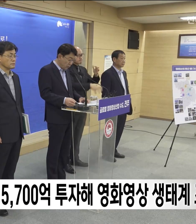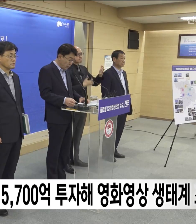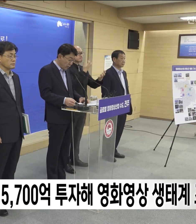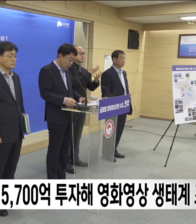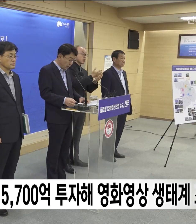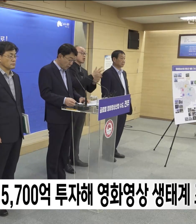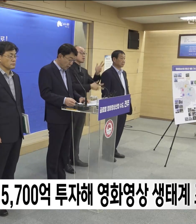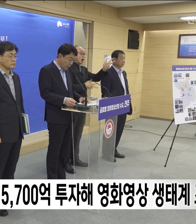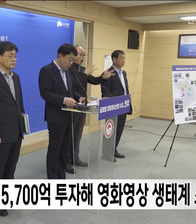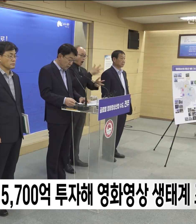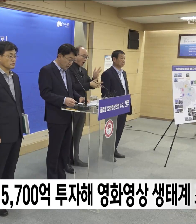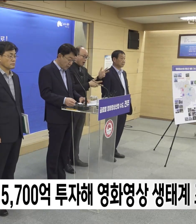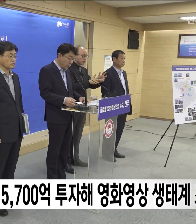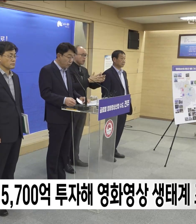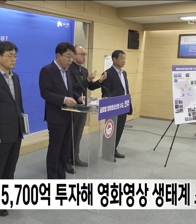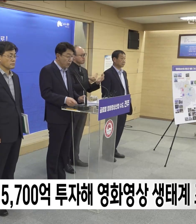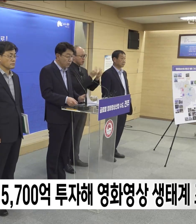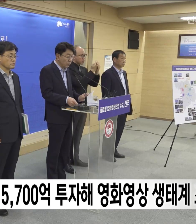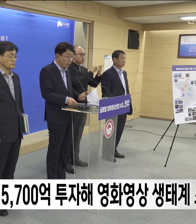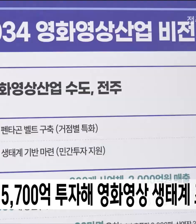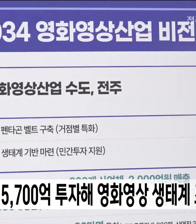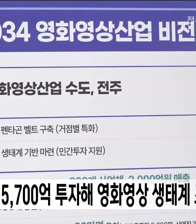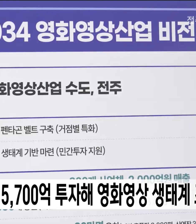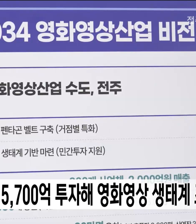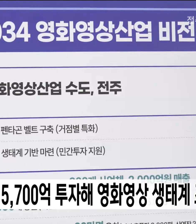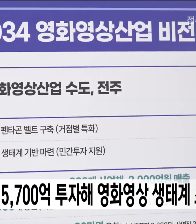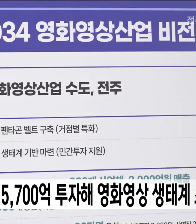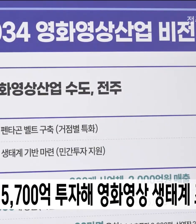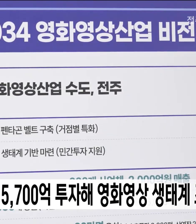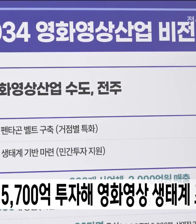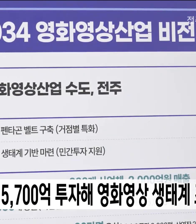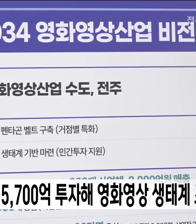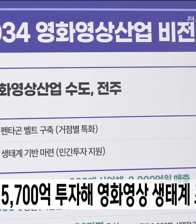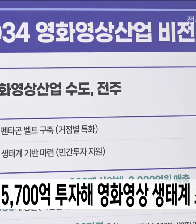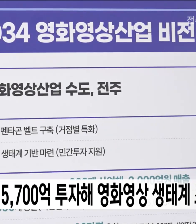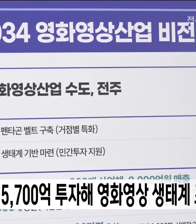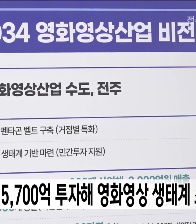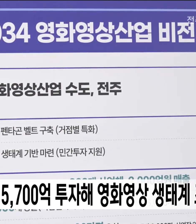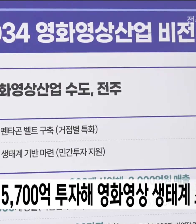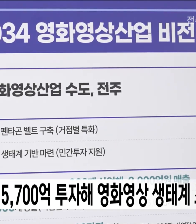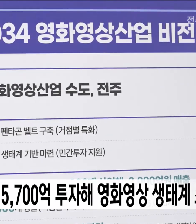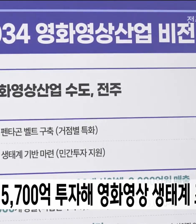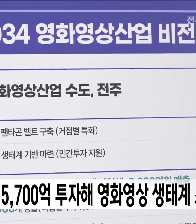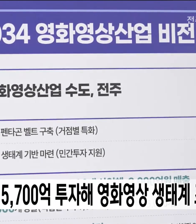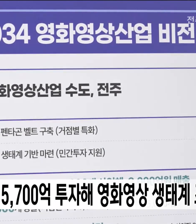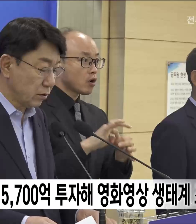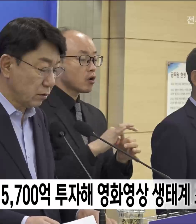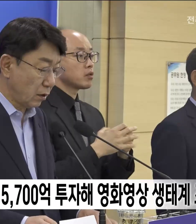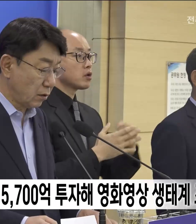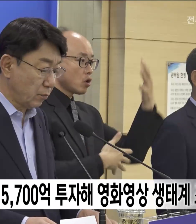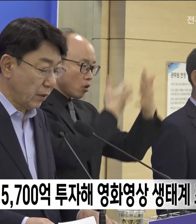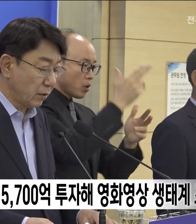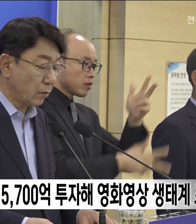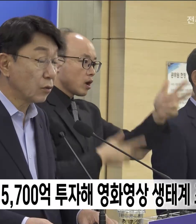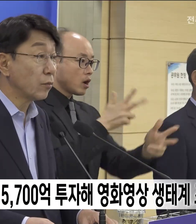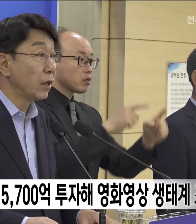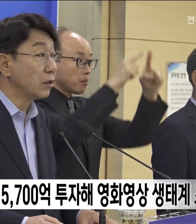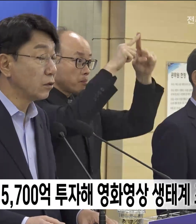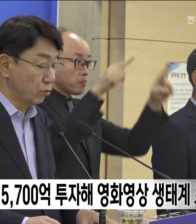거점 등 5개 공간을 조성하고 세금 감면과 기금 조성을 통해 관련 기업 200개를 유치하겠다고